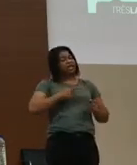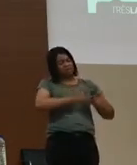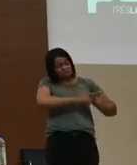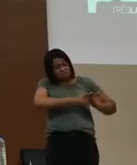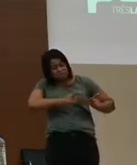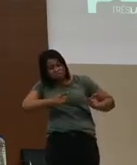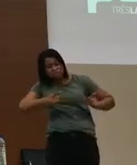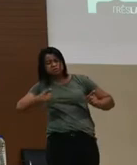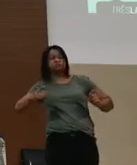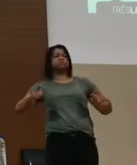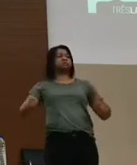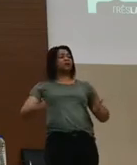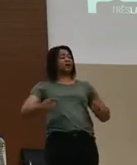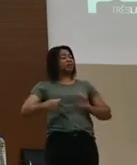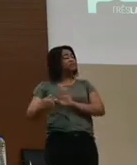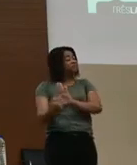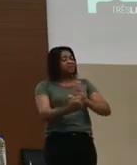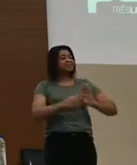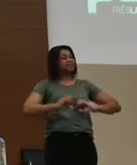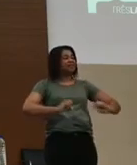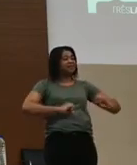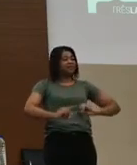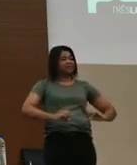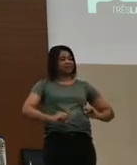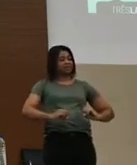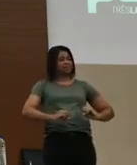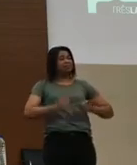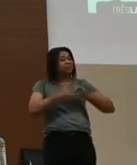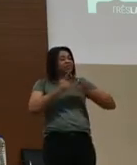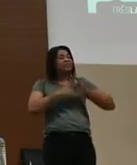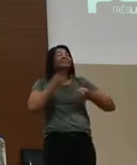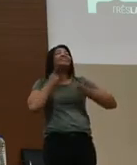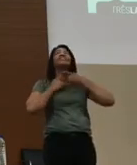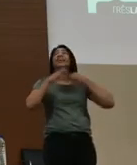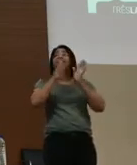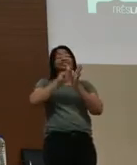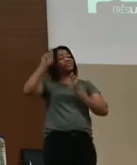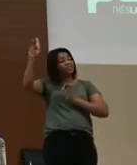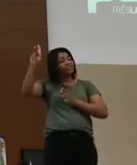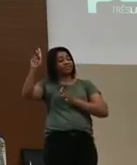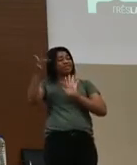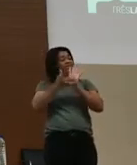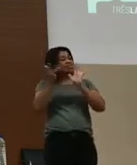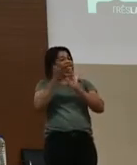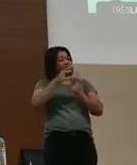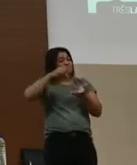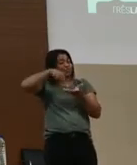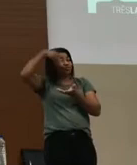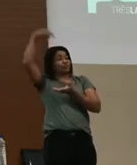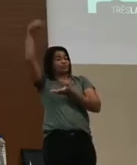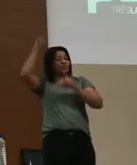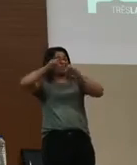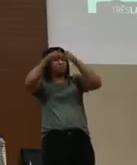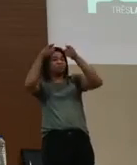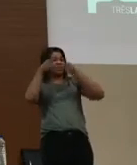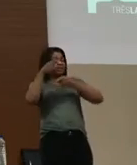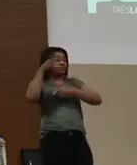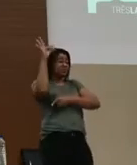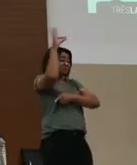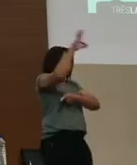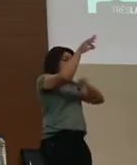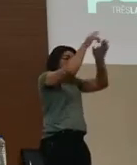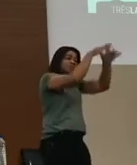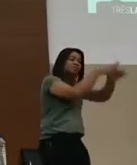muito mais obra, e esse é o desejo de Jesus. Ele nos preparou para isso. Ele quer que a sua obra, que o